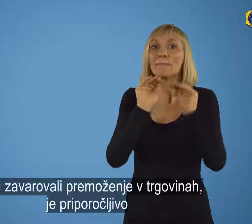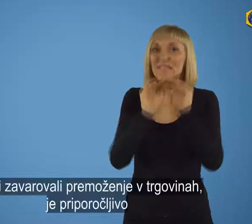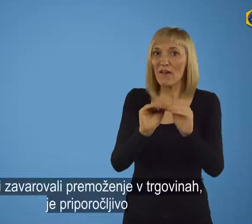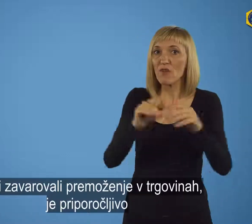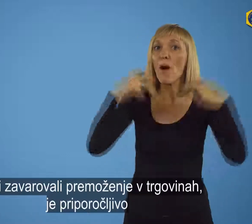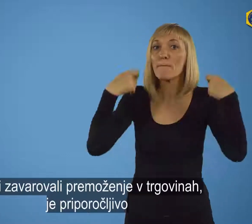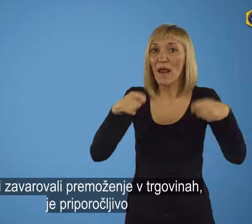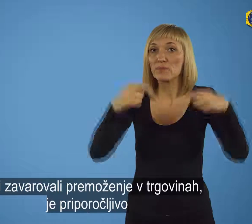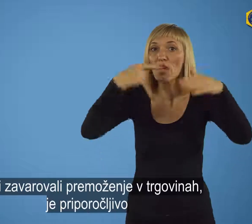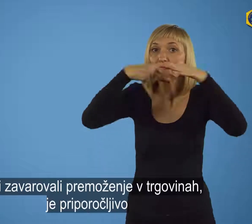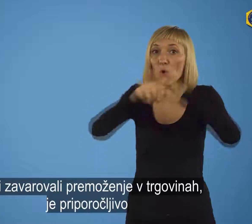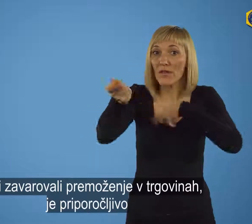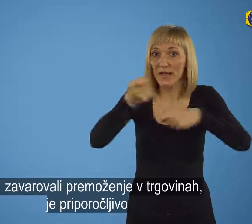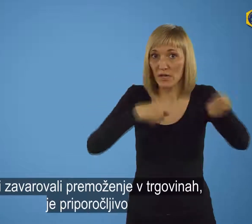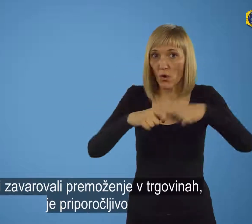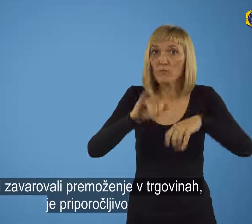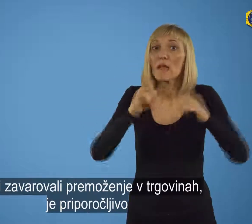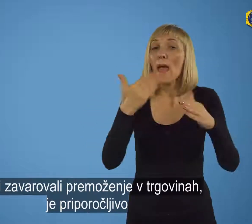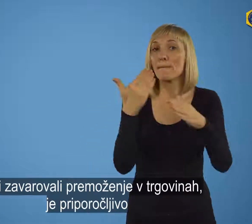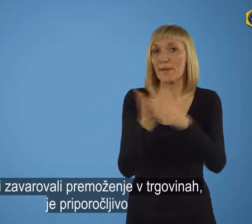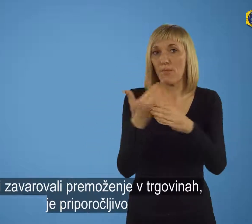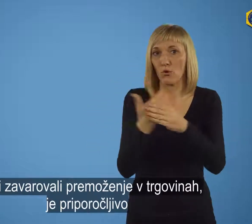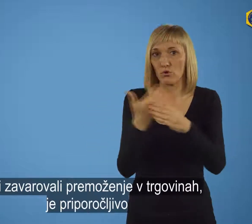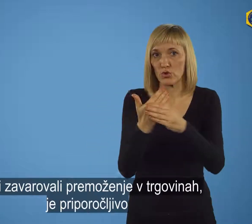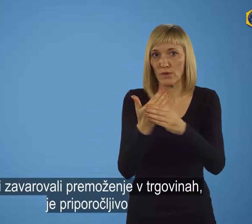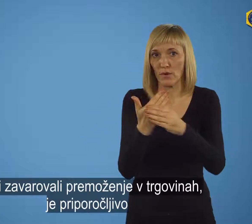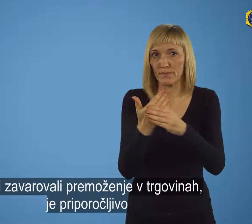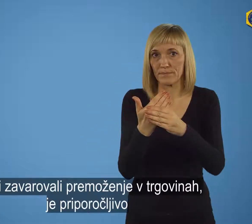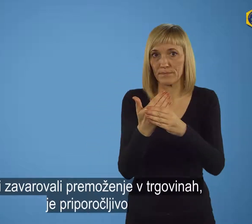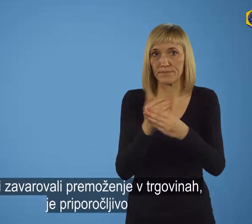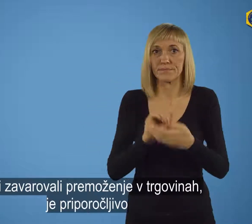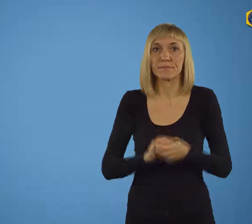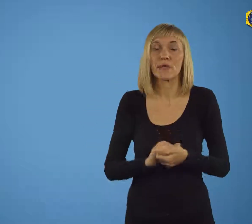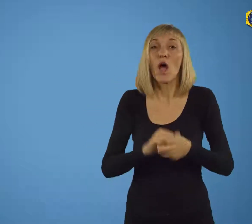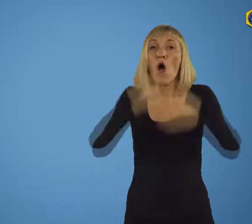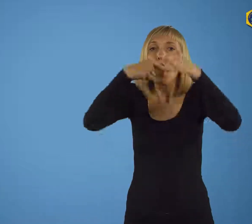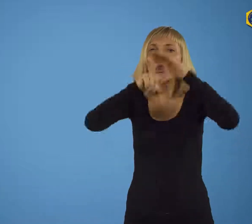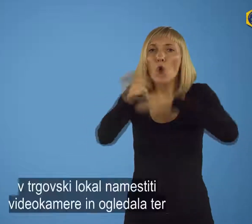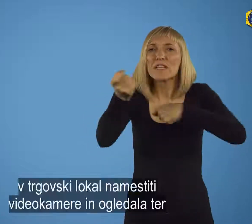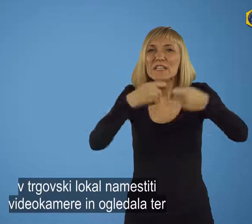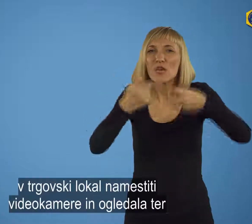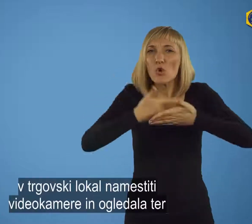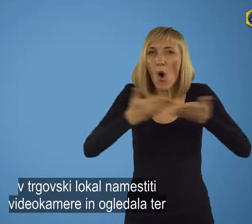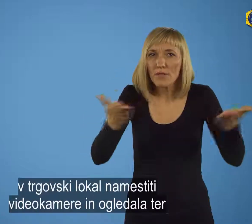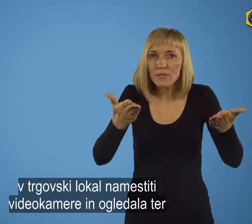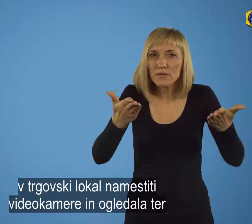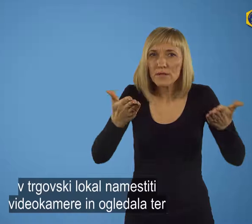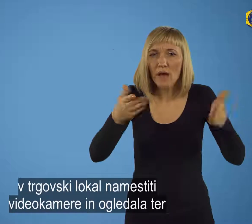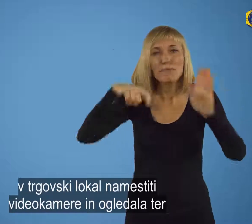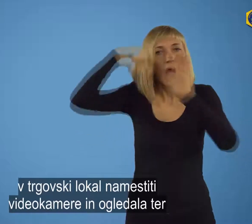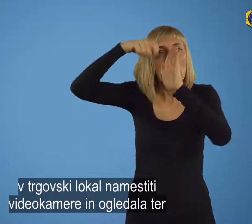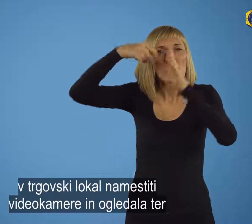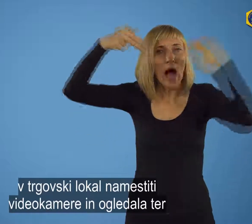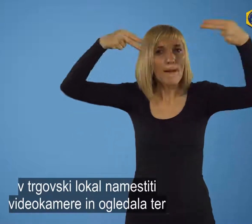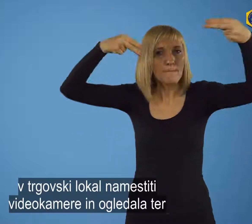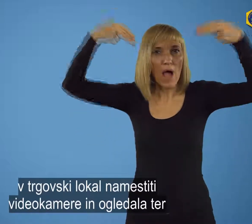bi zavarovali premoženje v trgovinah, je priporočljivo v trgovski lokal namestiti videokamere